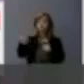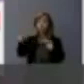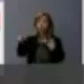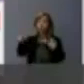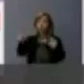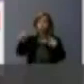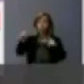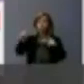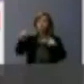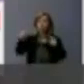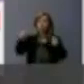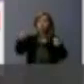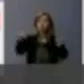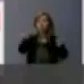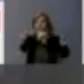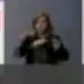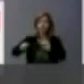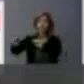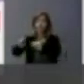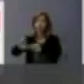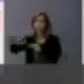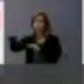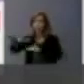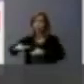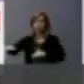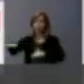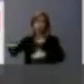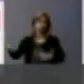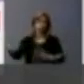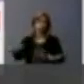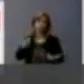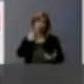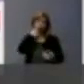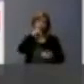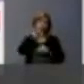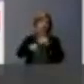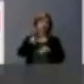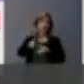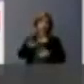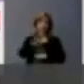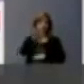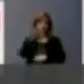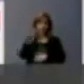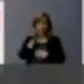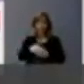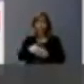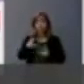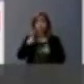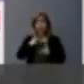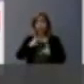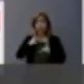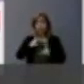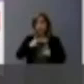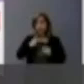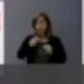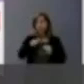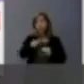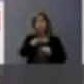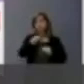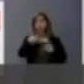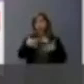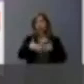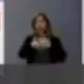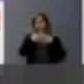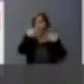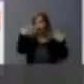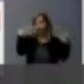che lei chiarisca in modo direi tranquillizzante in modo che tutti noi e soprattutto i genovesi e